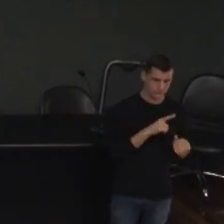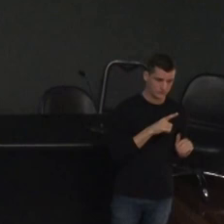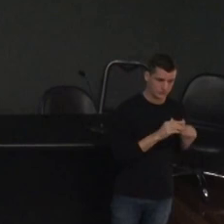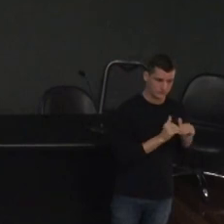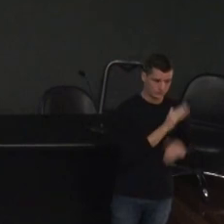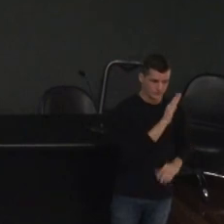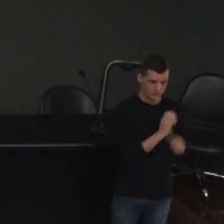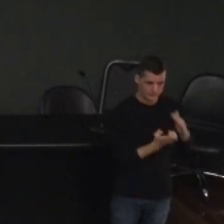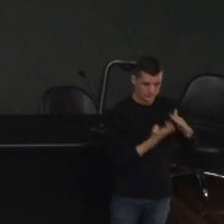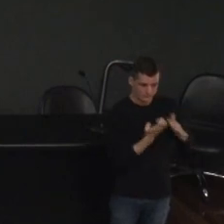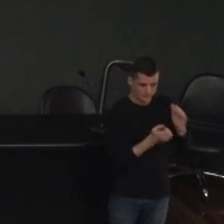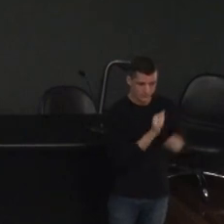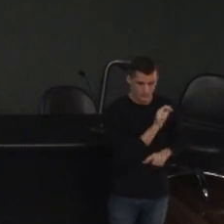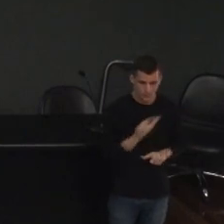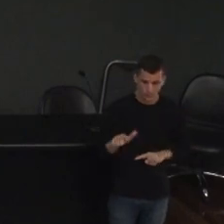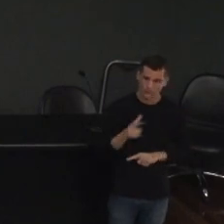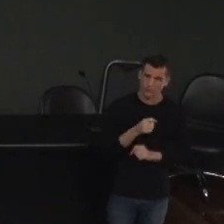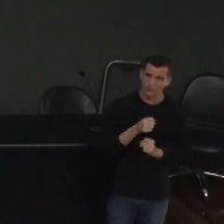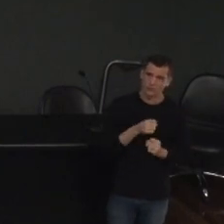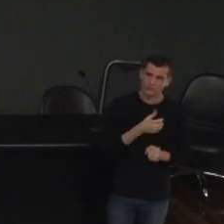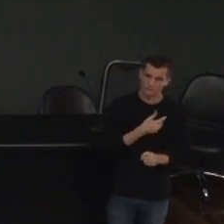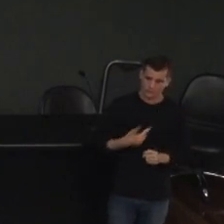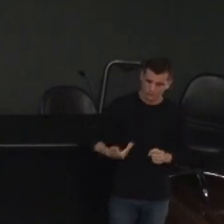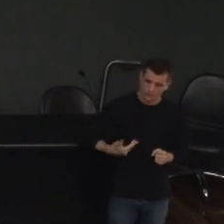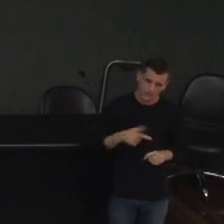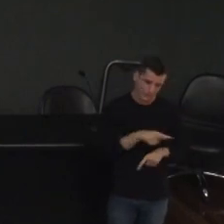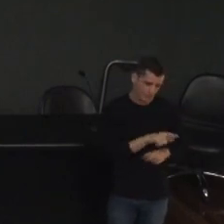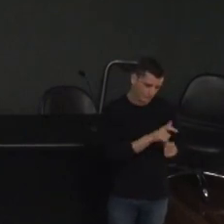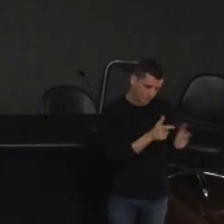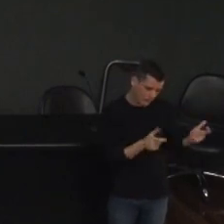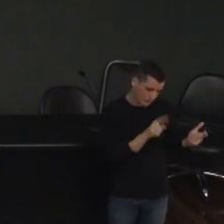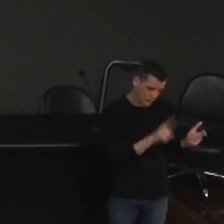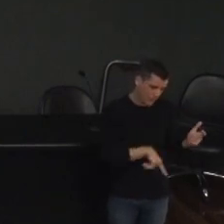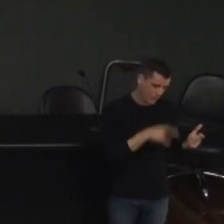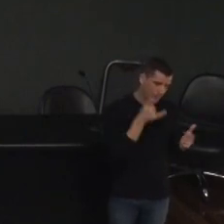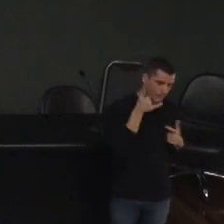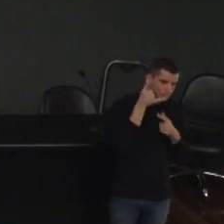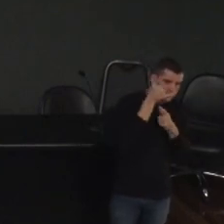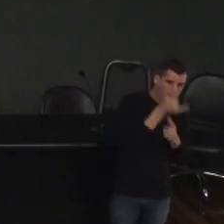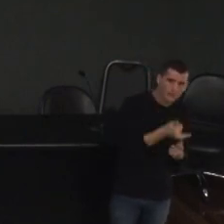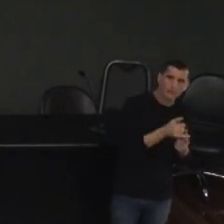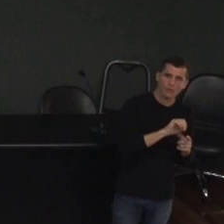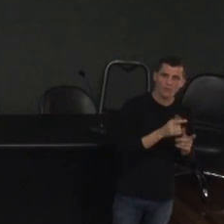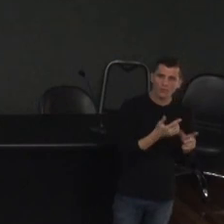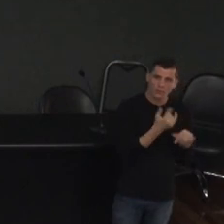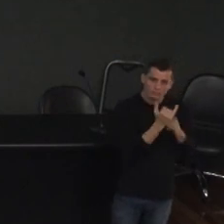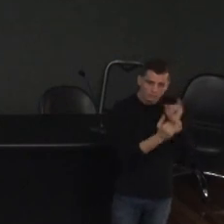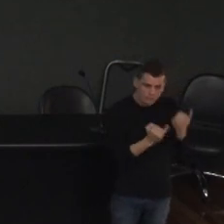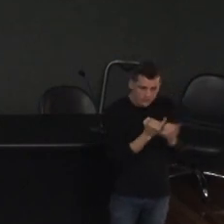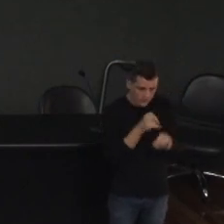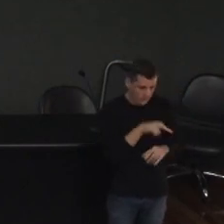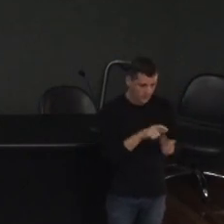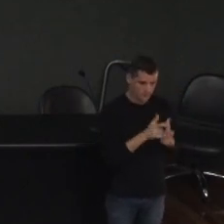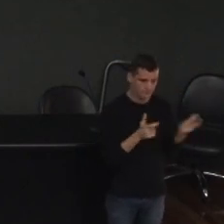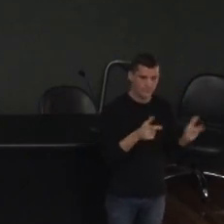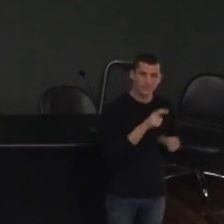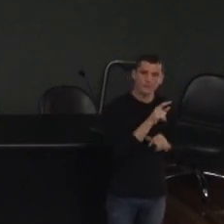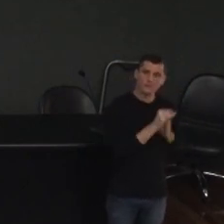mas aí empresas normalmente de Telecom e eles têm o telegram lá tem né algumas empresas de